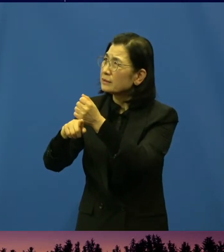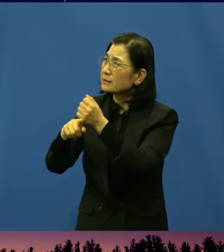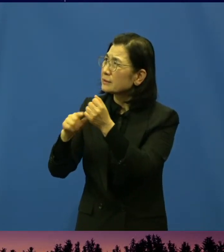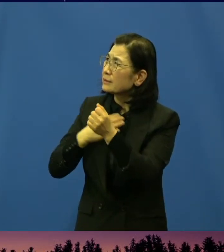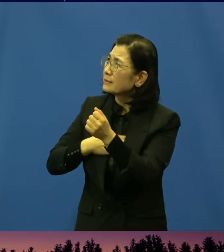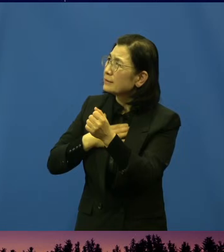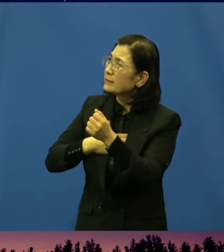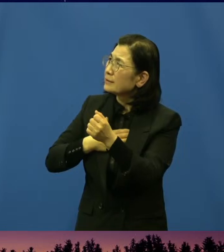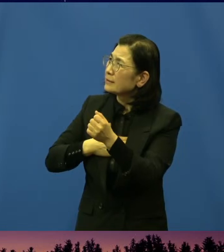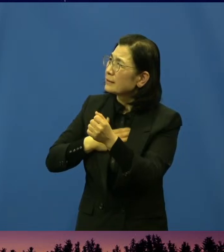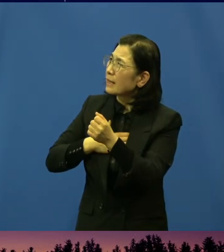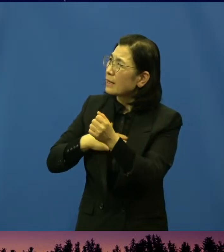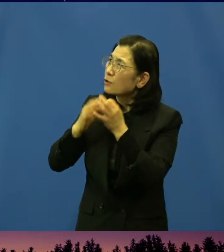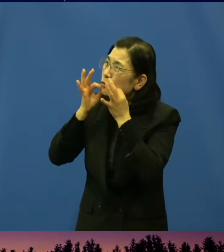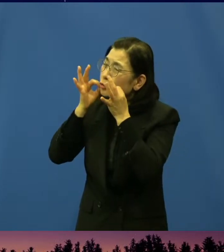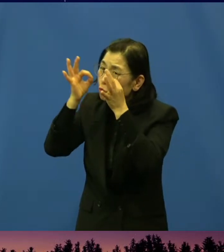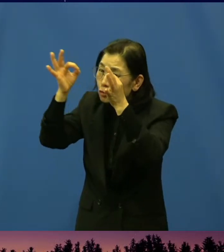돼요?